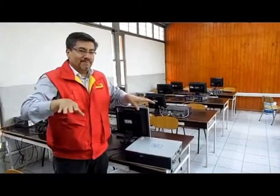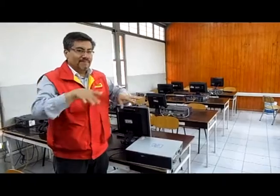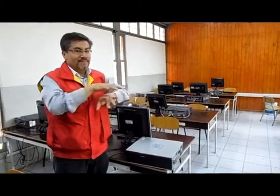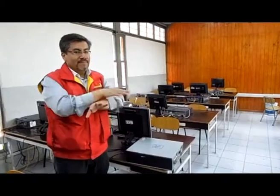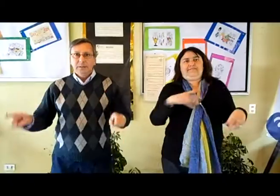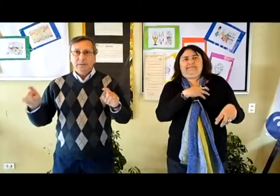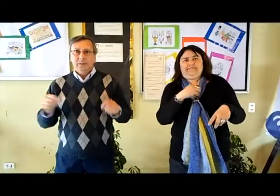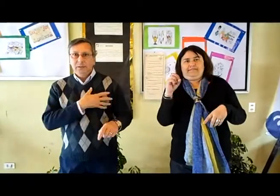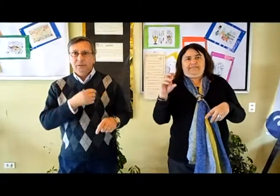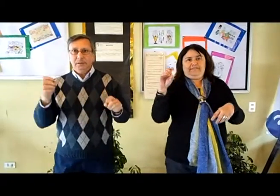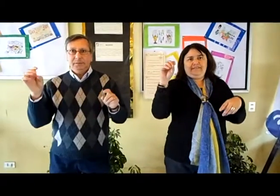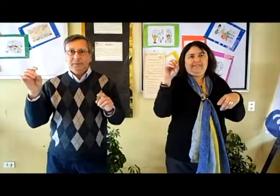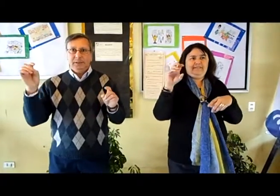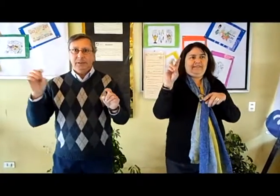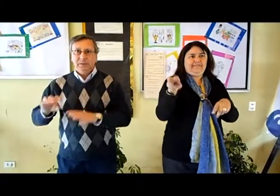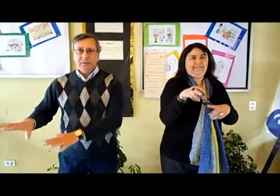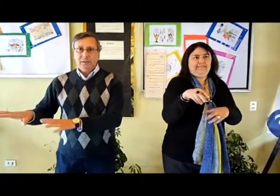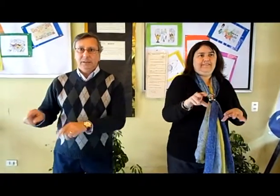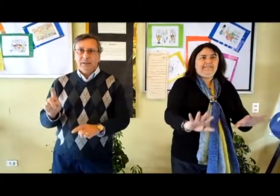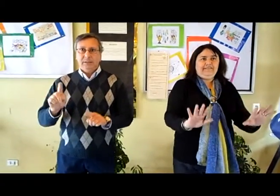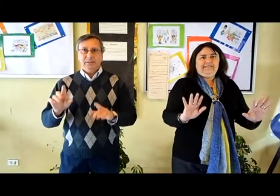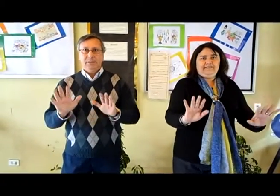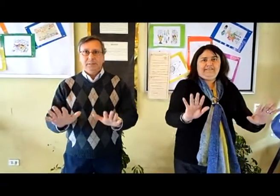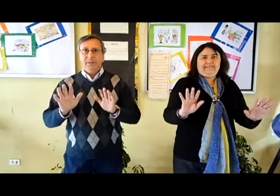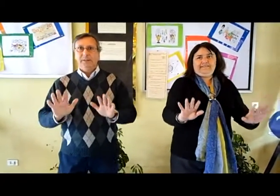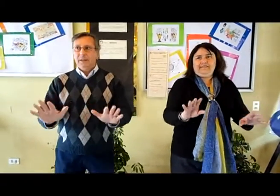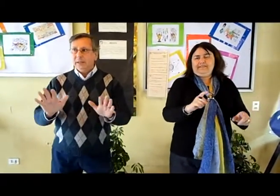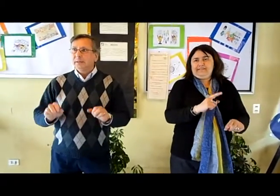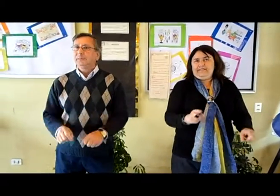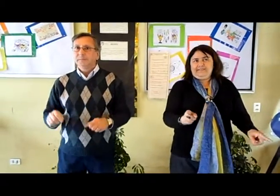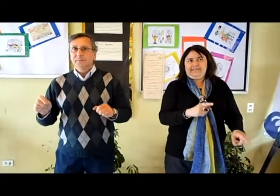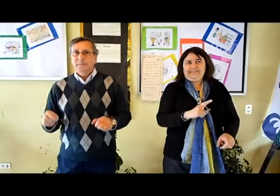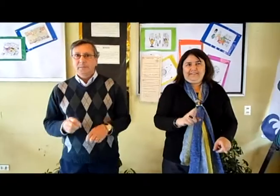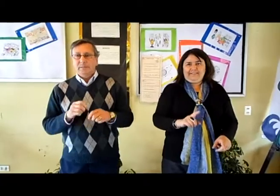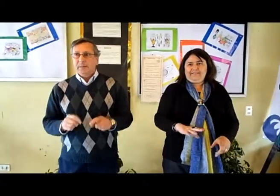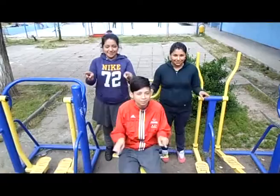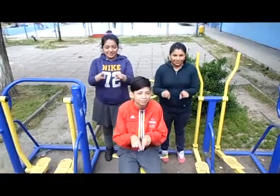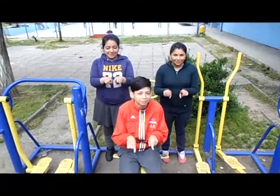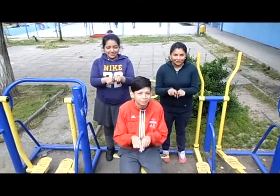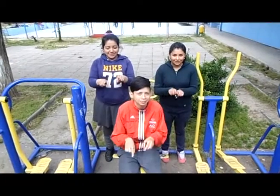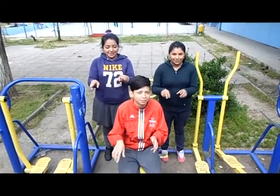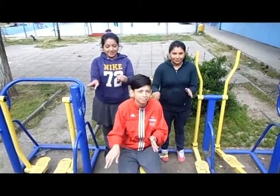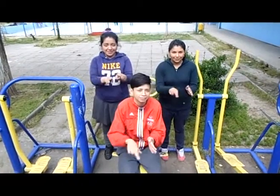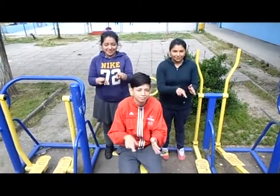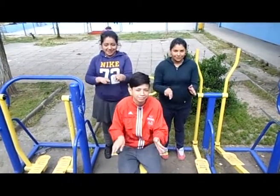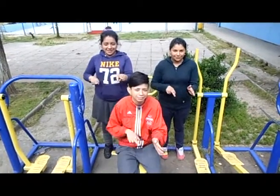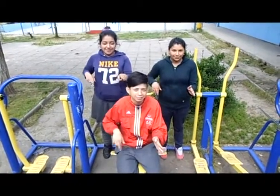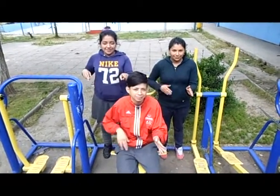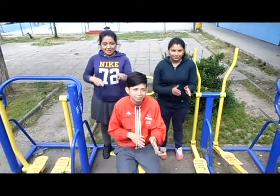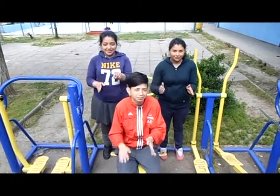mar, saca el dolor afuera y no te quedes a esperar. Como un río que